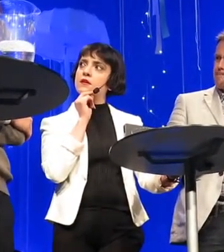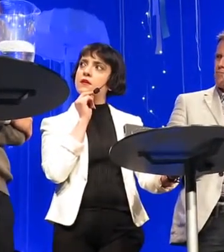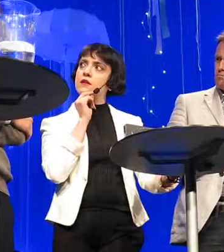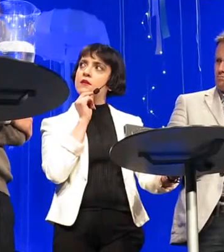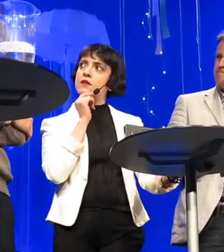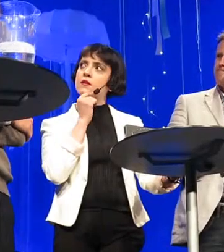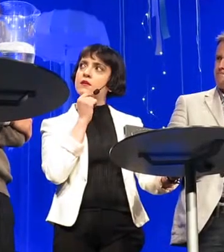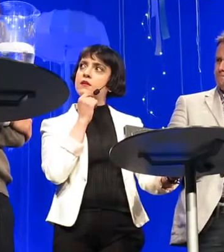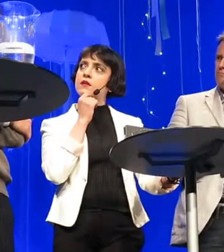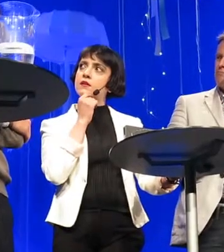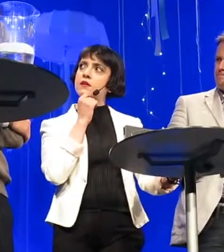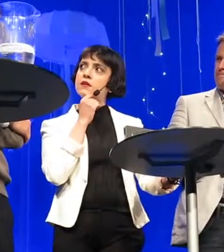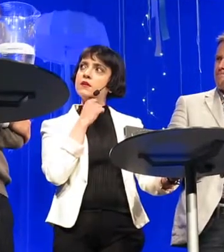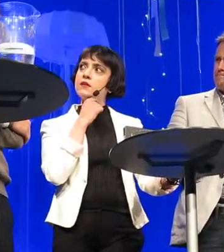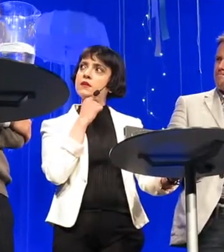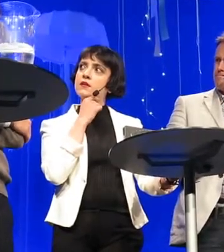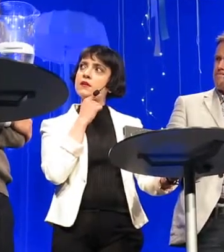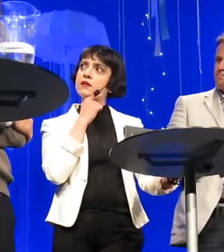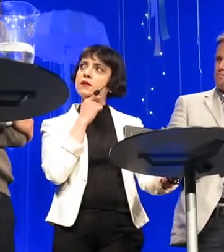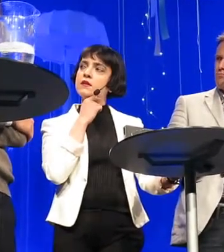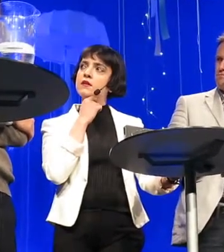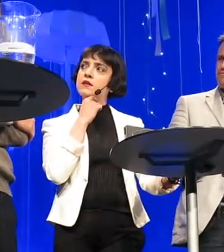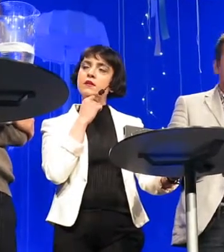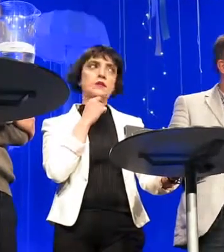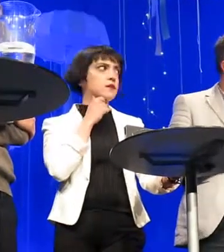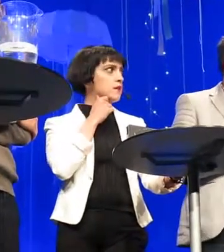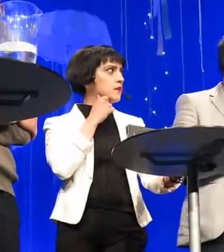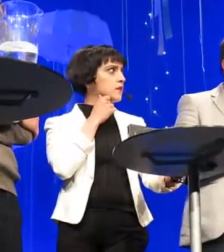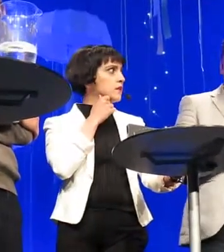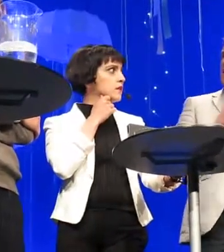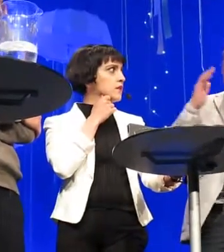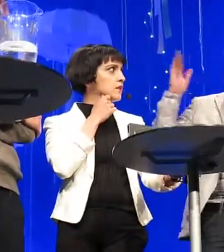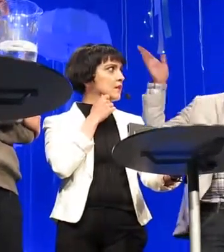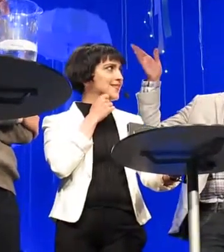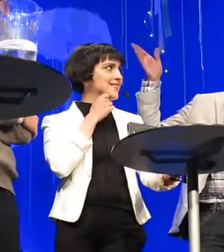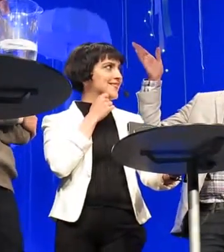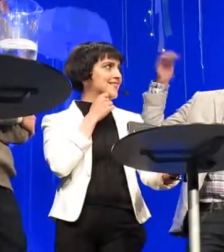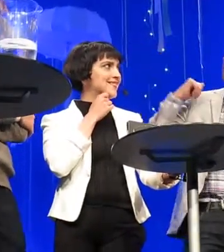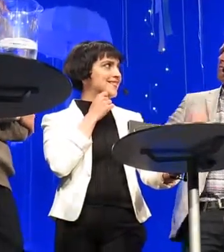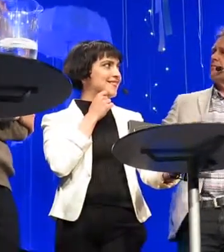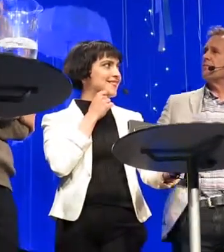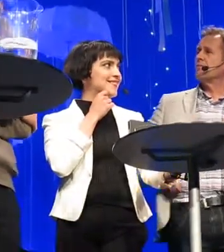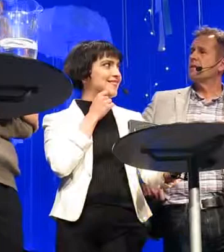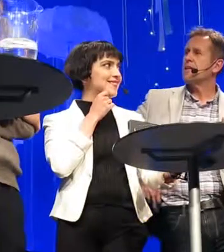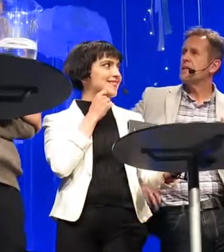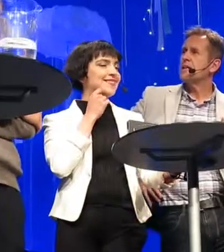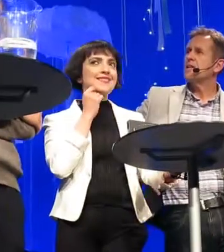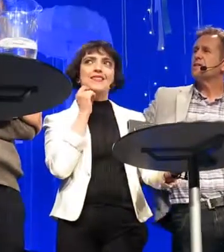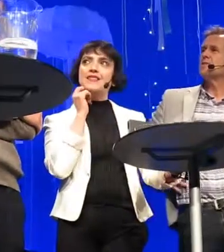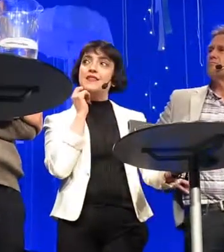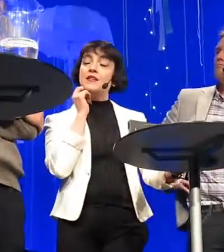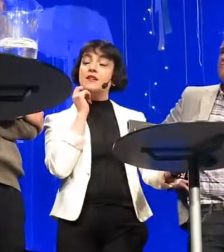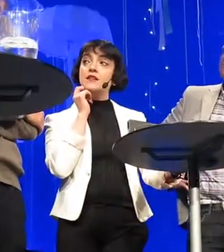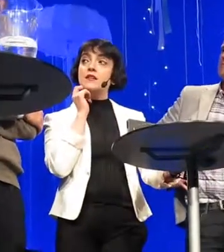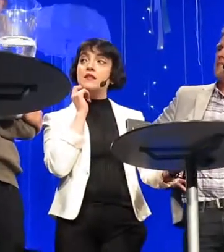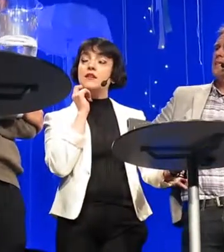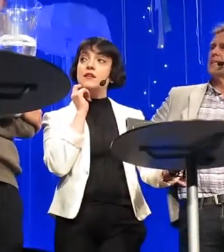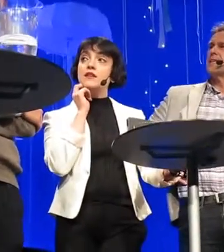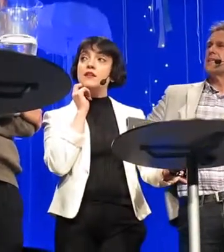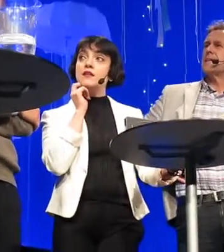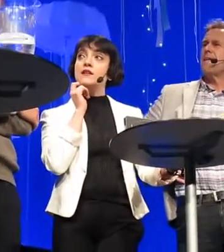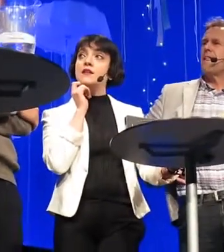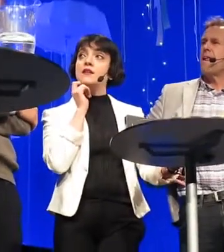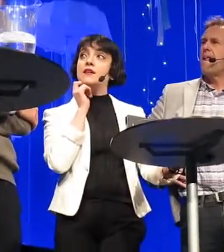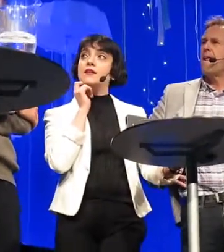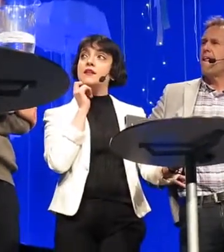det är inte helt lätt konstruerat, men i grunden är det helt rätt. Det är helt överens. Ja. Sen ska jag bara säga att jag råkar är väldigt bra så.